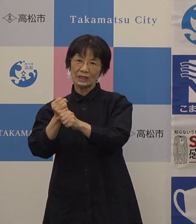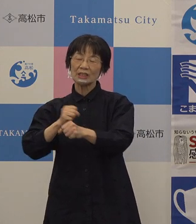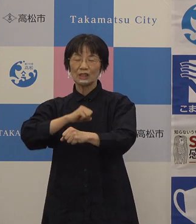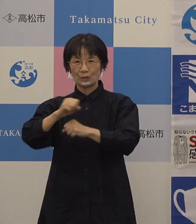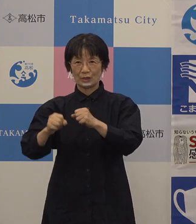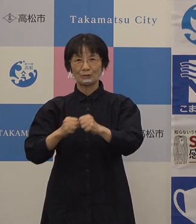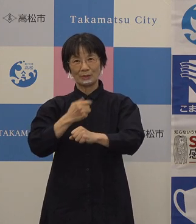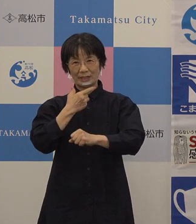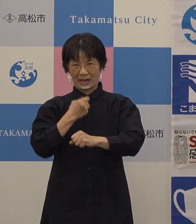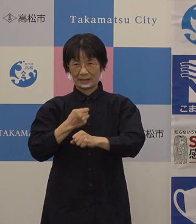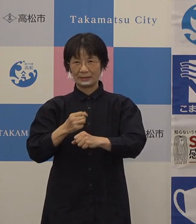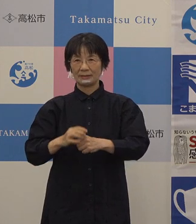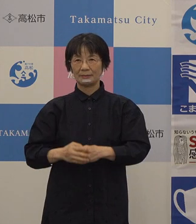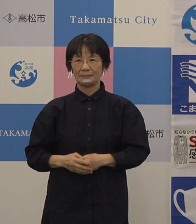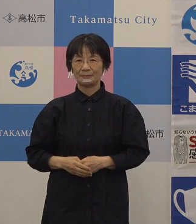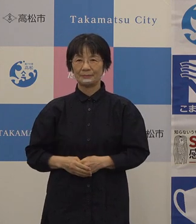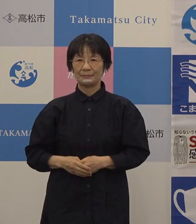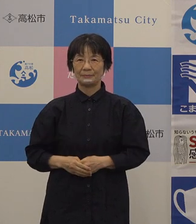じます。